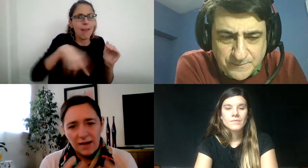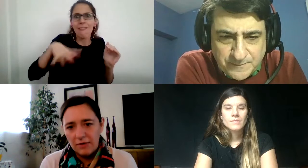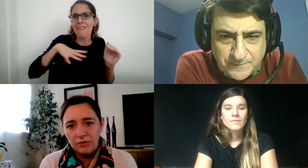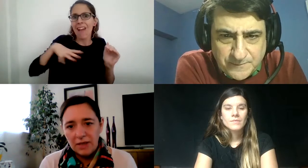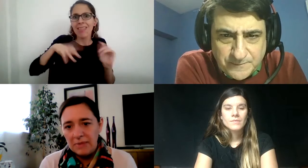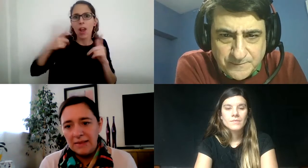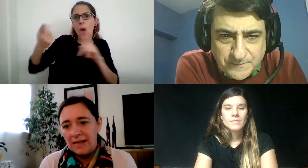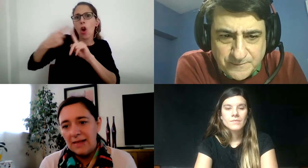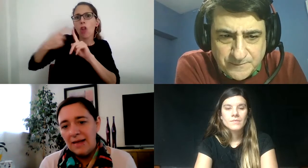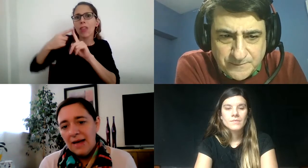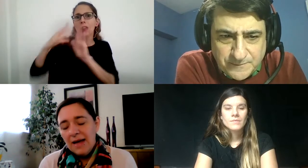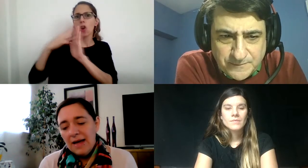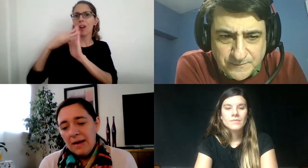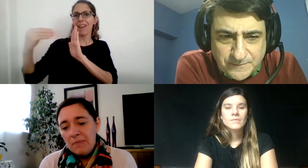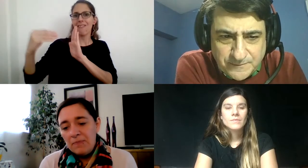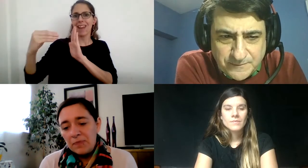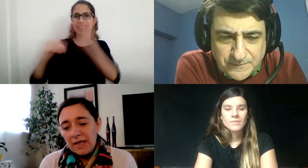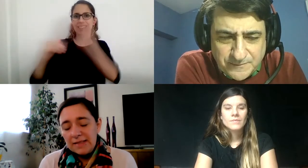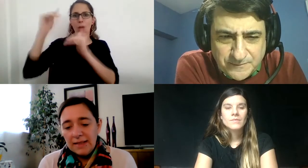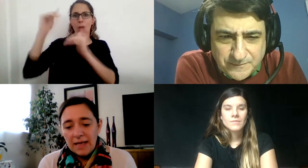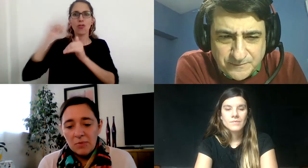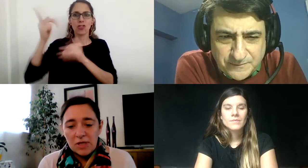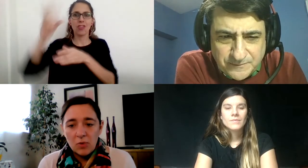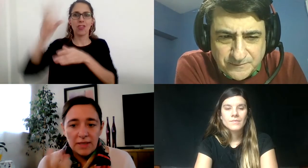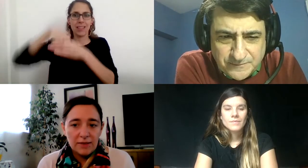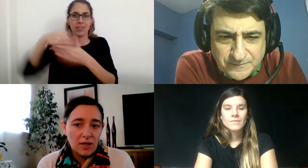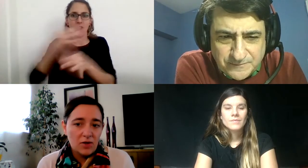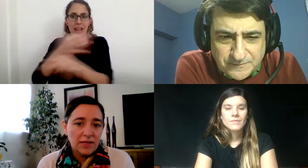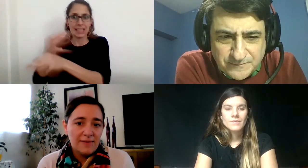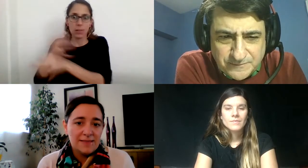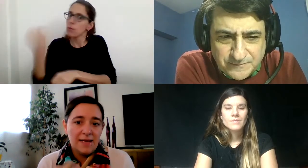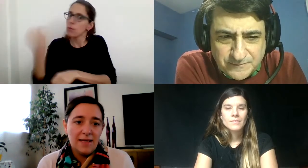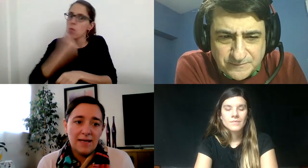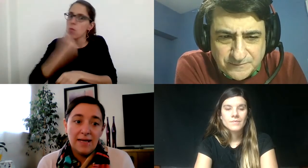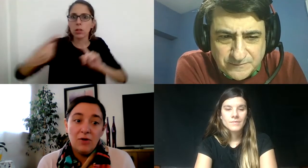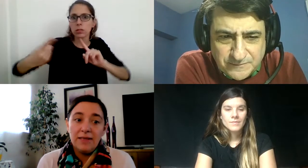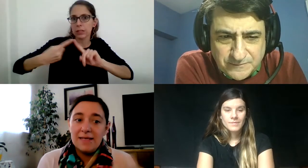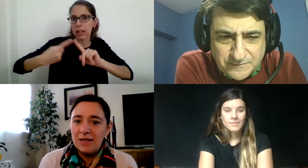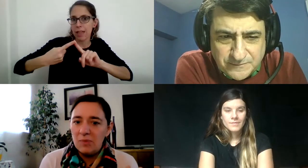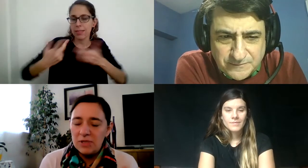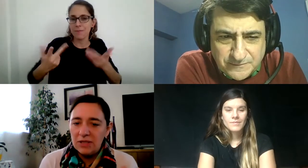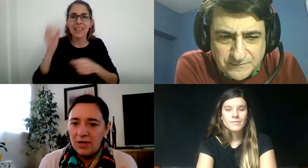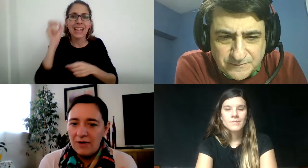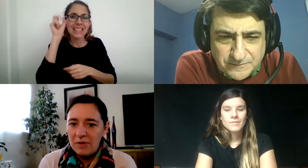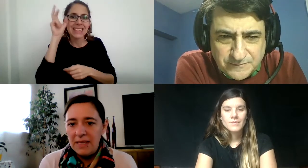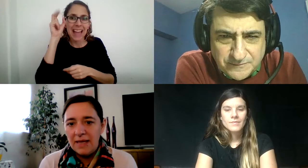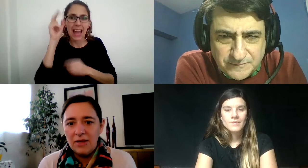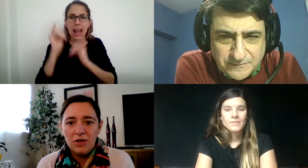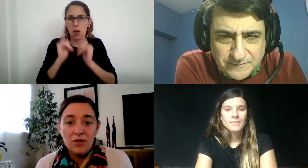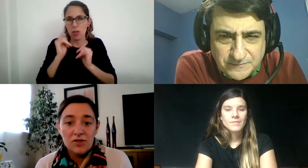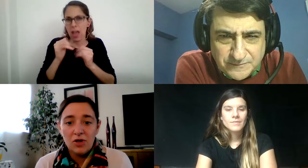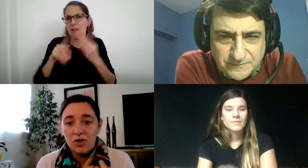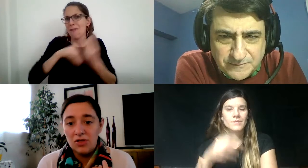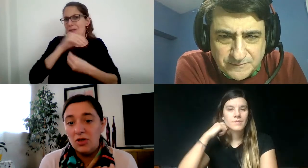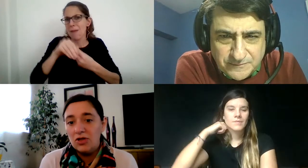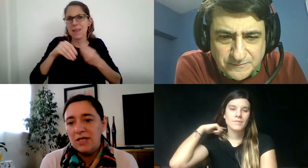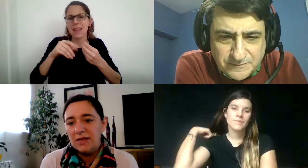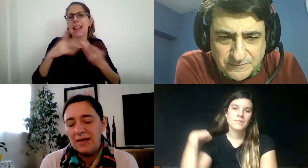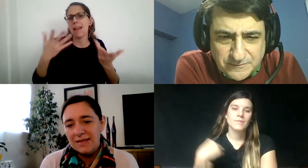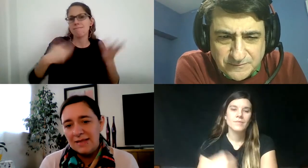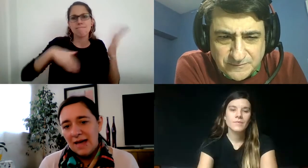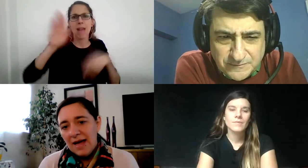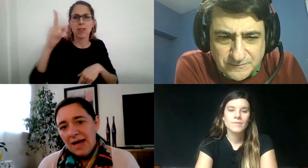las escuelas, que es fundamental. Si tenemos en cuenta esto que contaba Sara, de que el 95% de las familias de los niños sordos